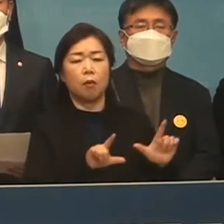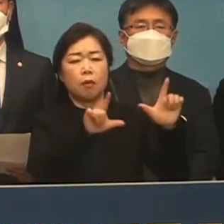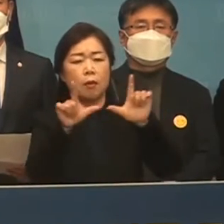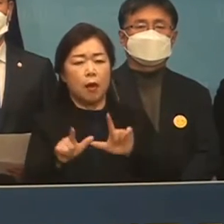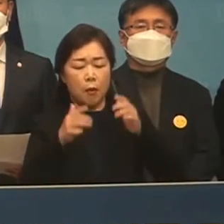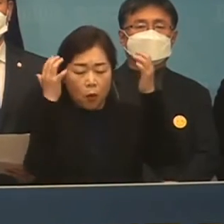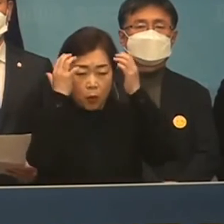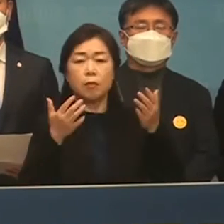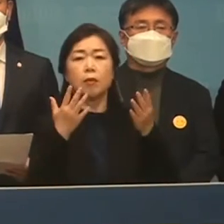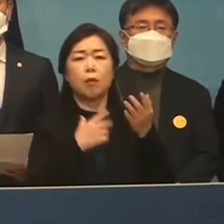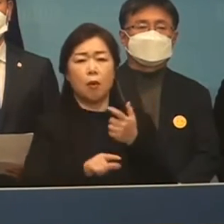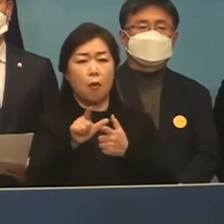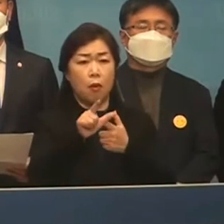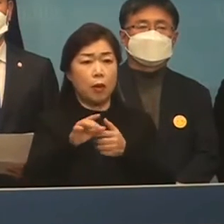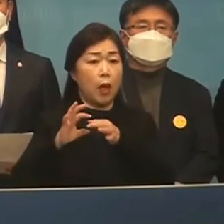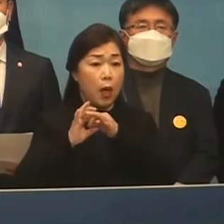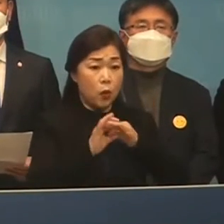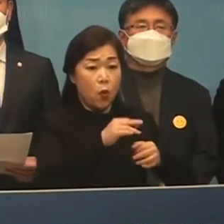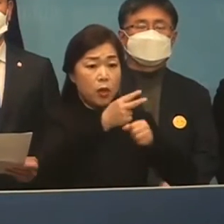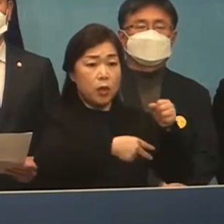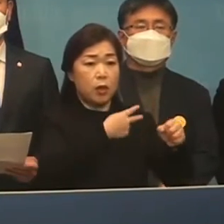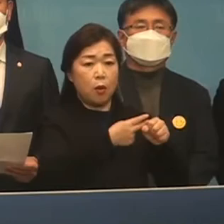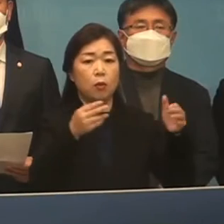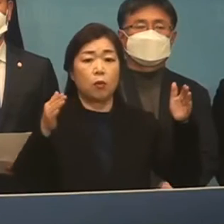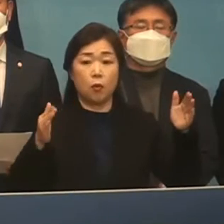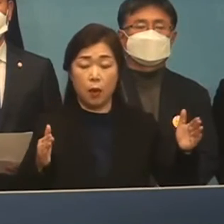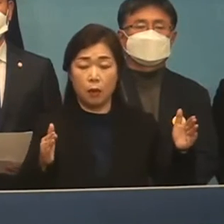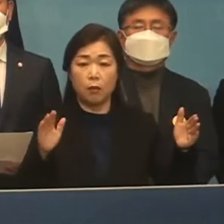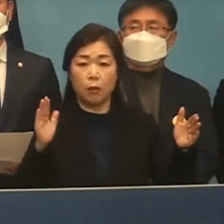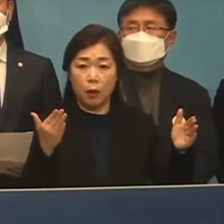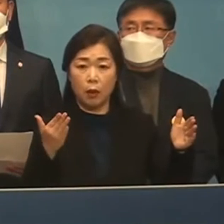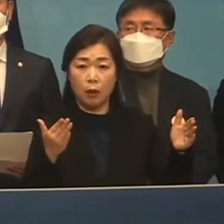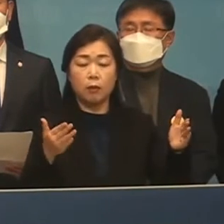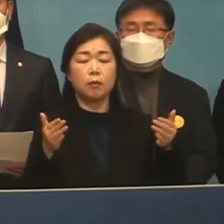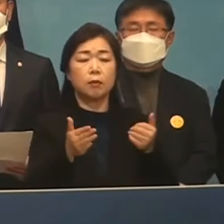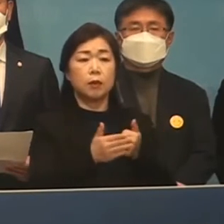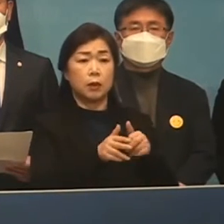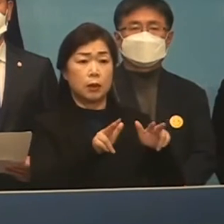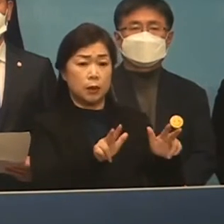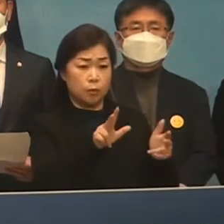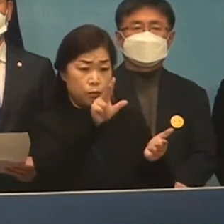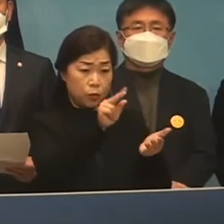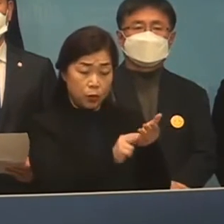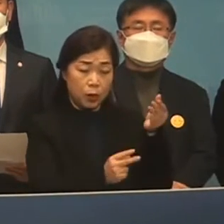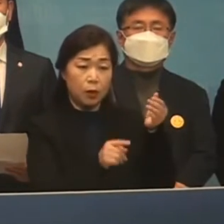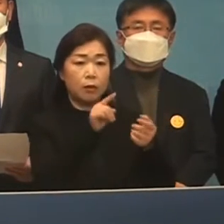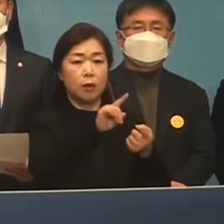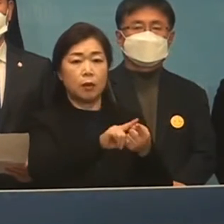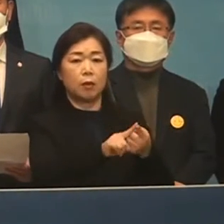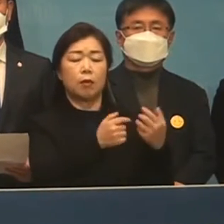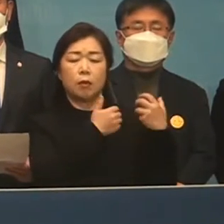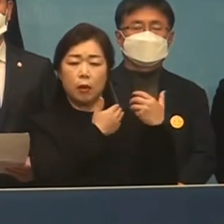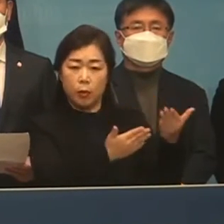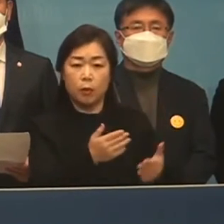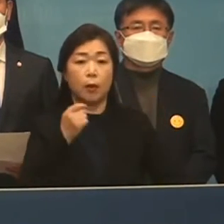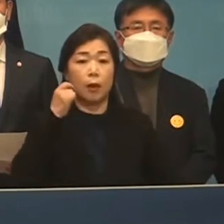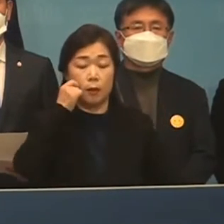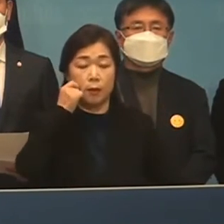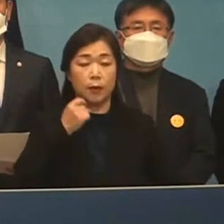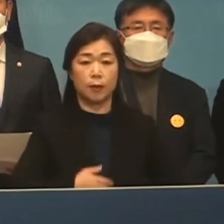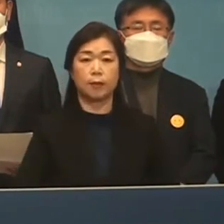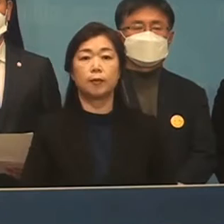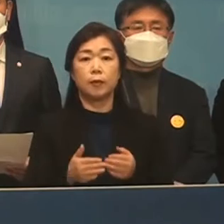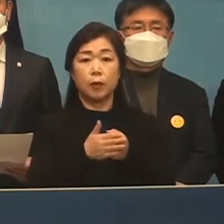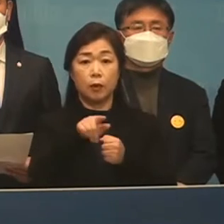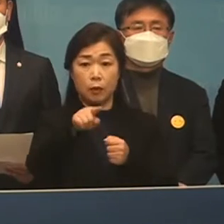고통이 이렇게 지속되고 있어서 이분들을 더 이상 방치해서는 안 되겠다라고 생각합니다.